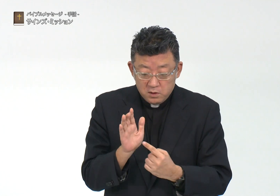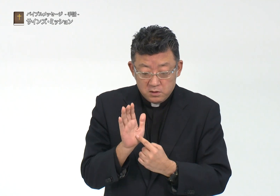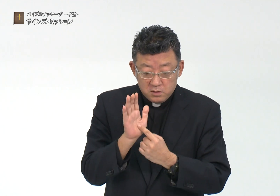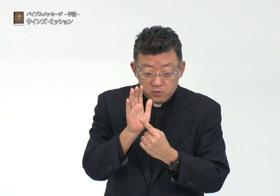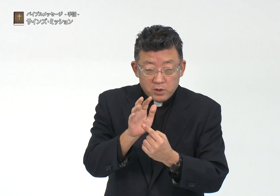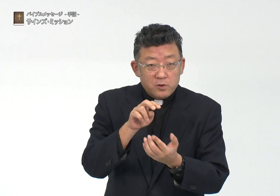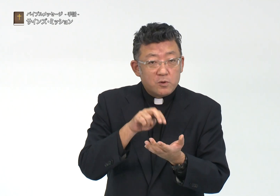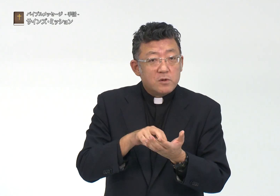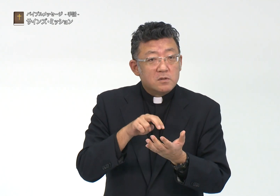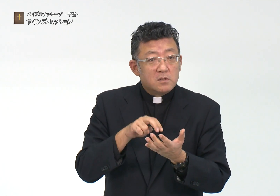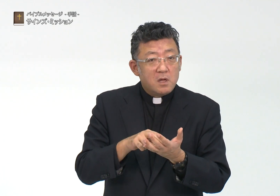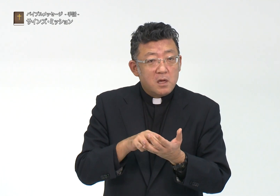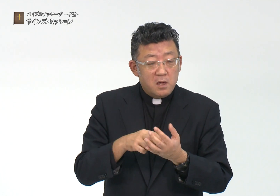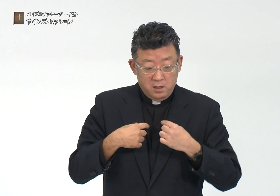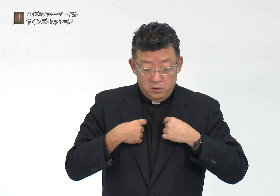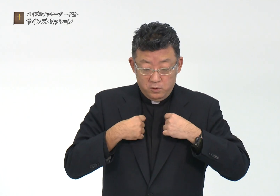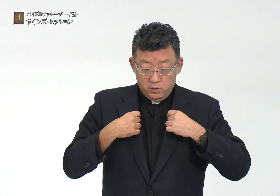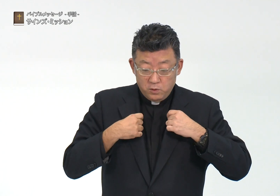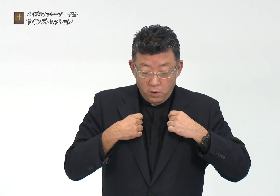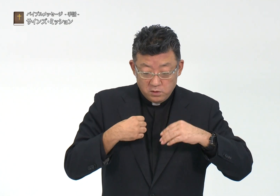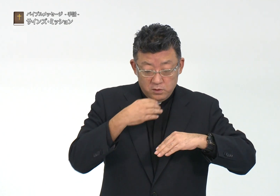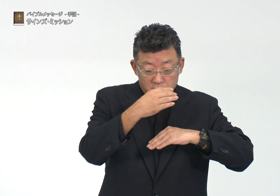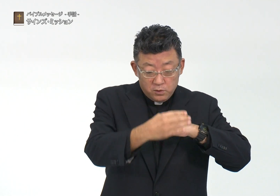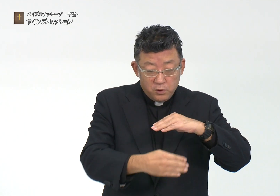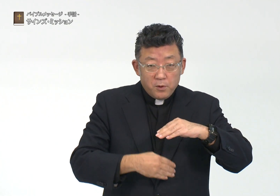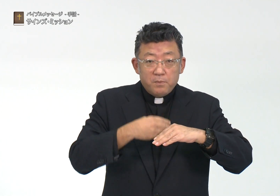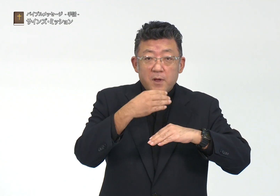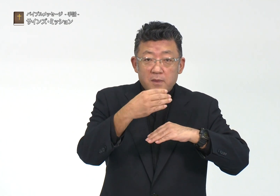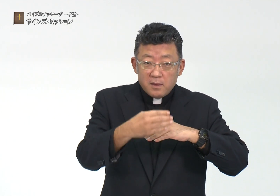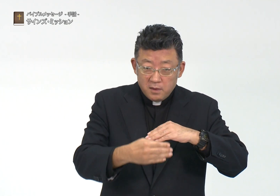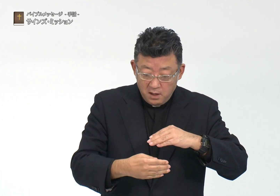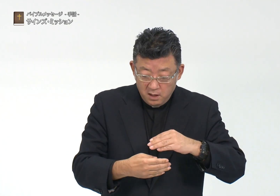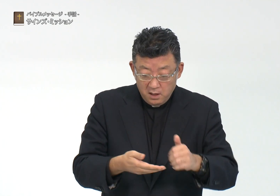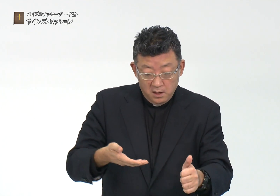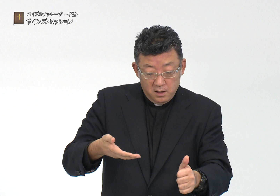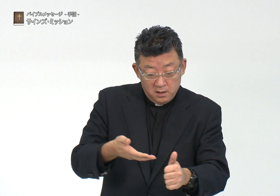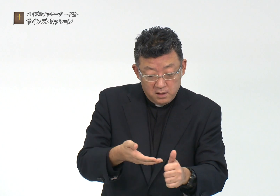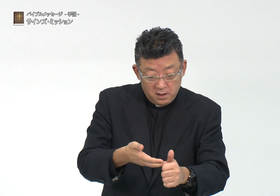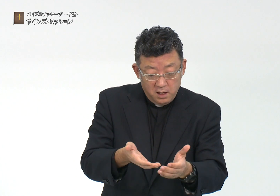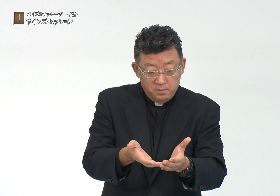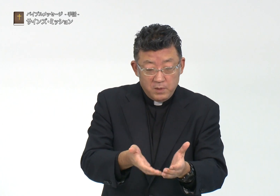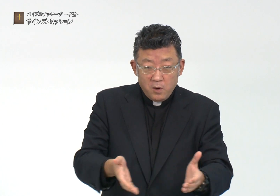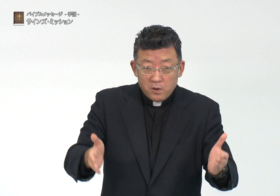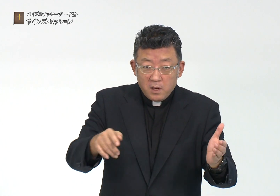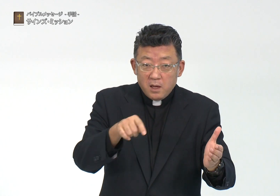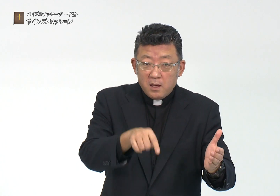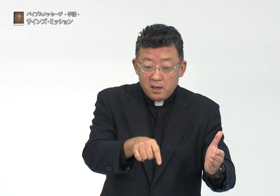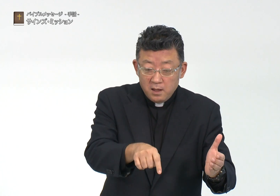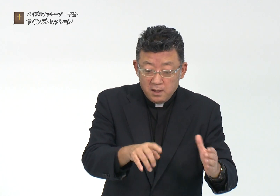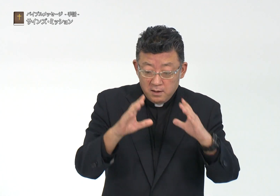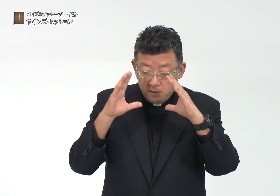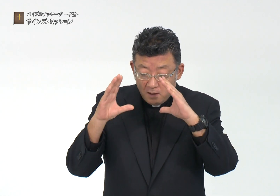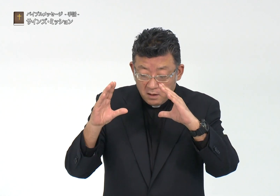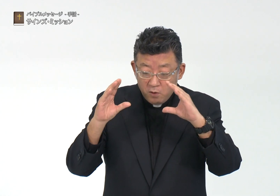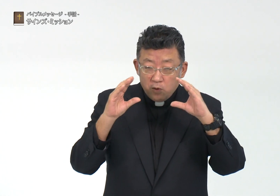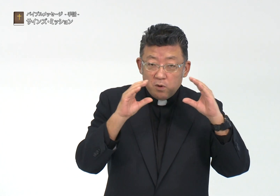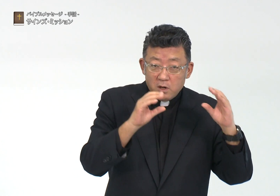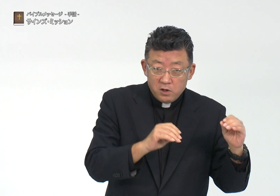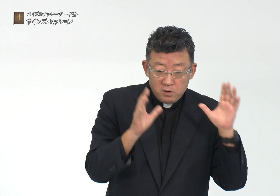のためのしるしとして布にくるまって飼い葉おけに寝ている